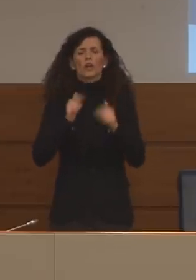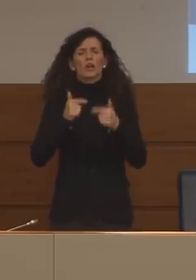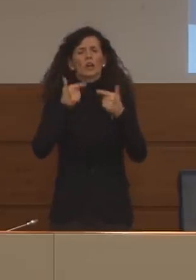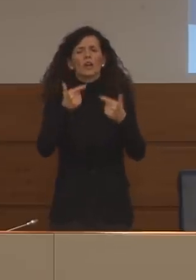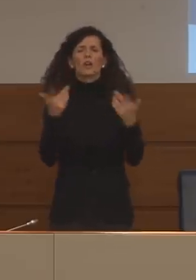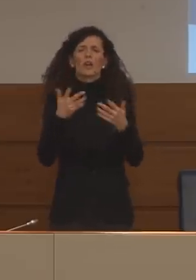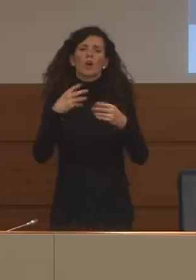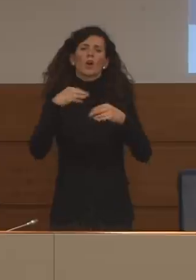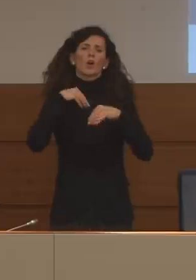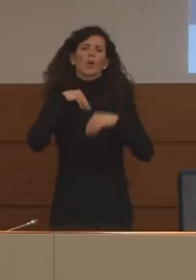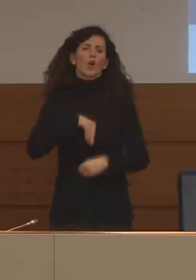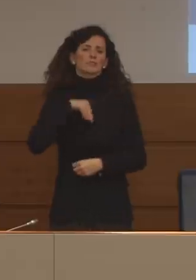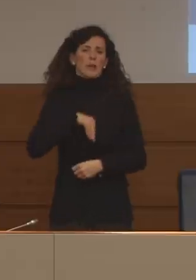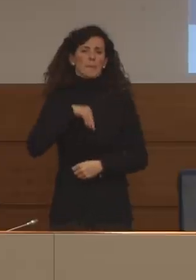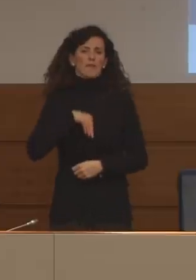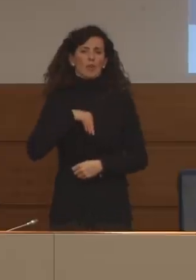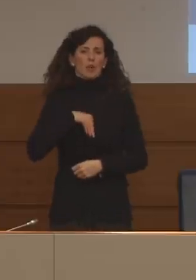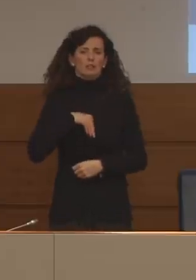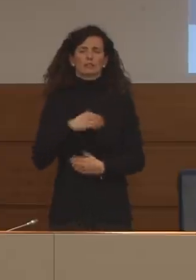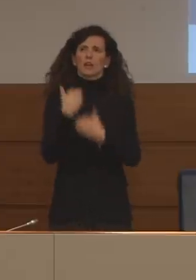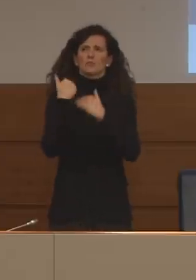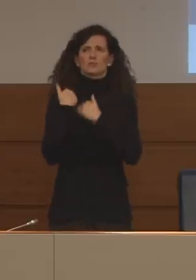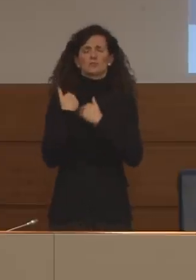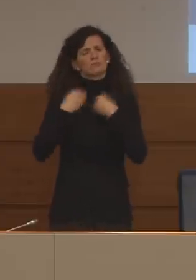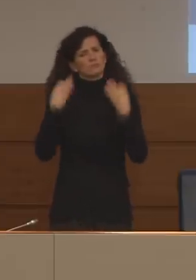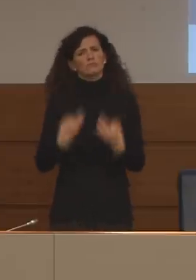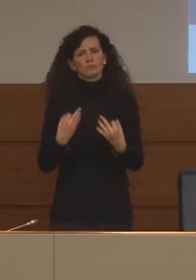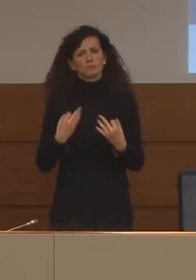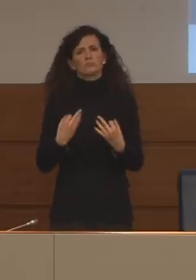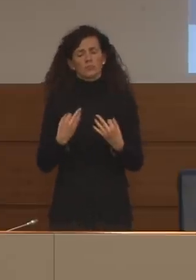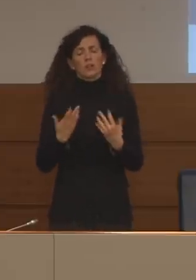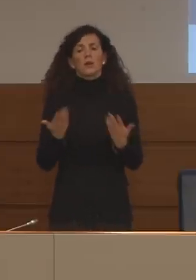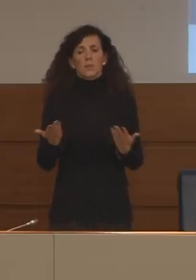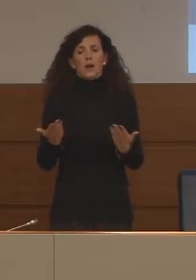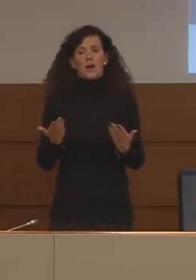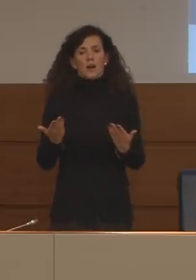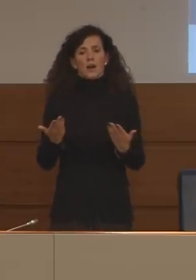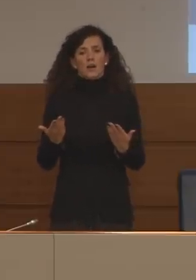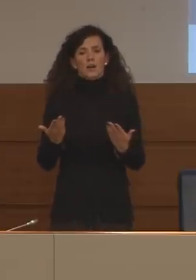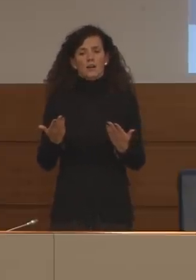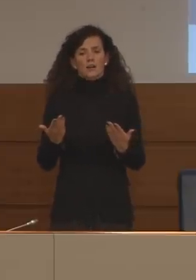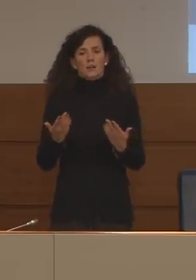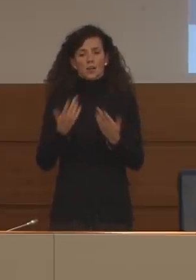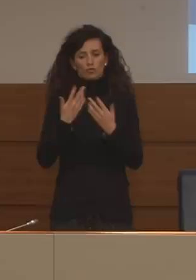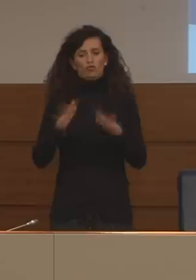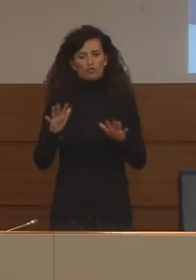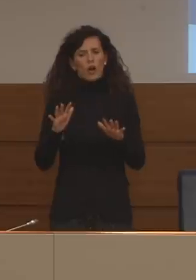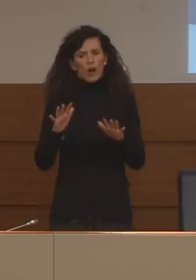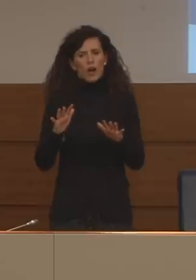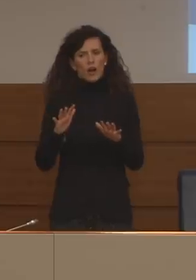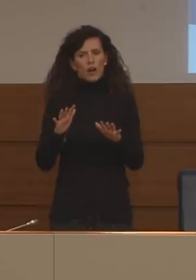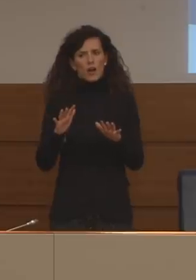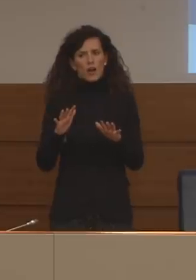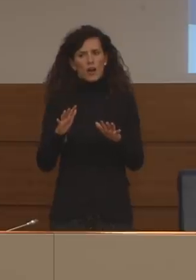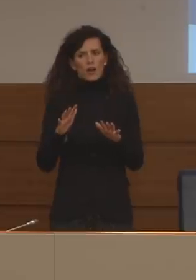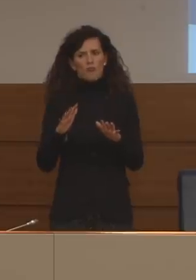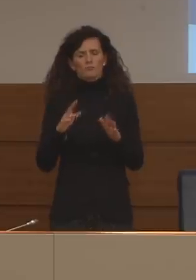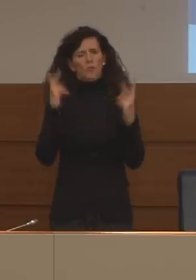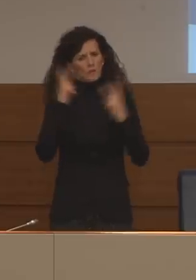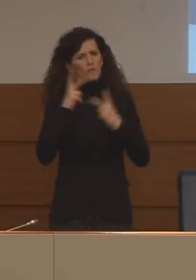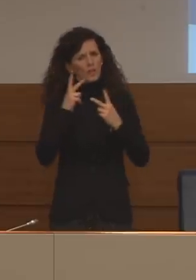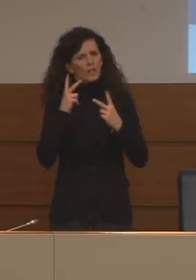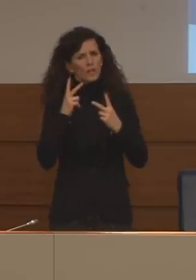elemento però dobbiamo anche dare atto che da qualche giorno diciamo